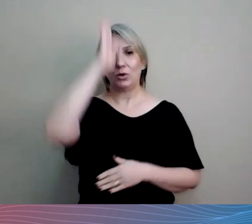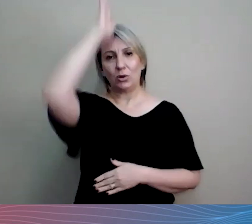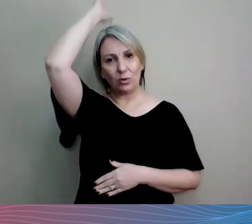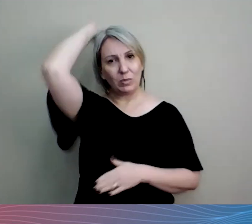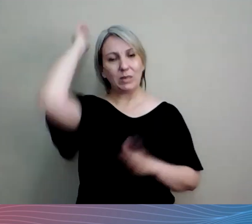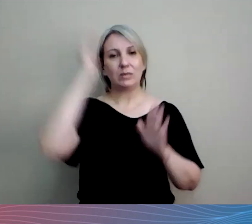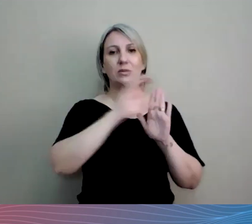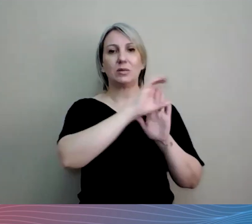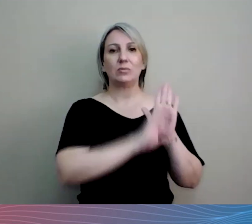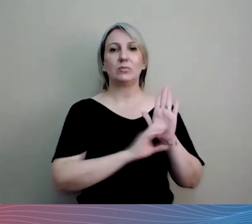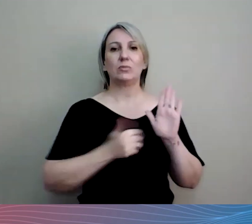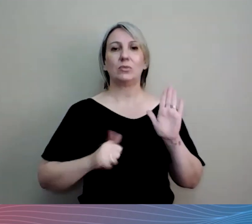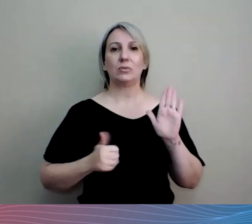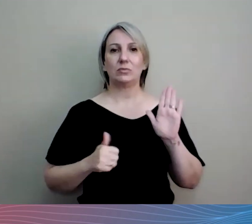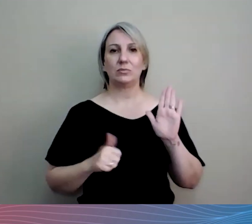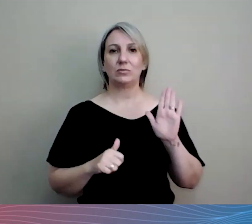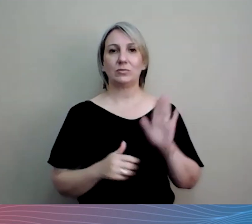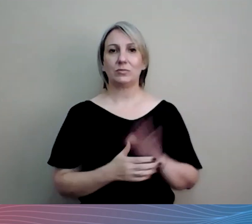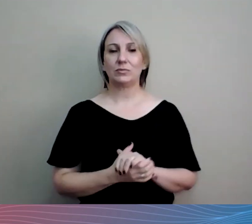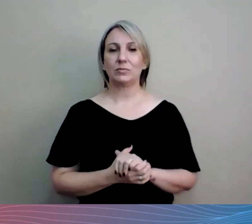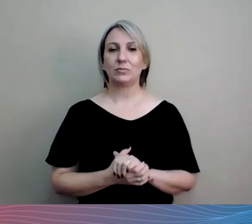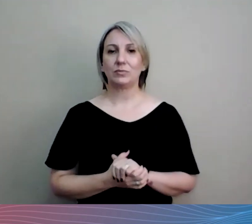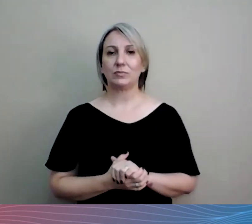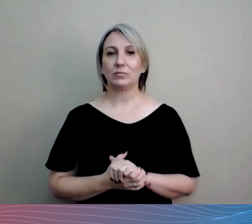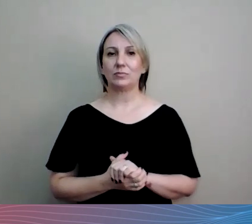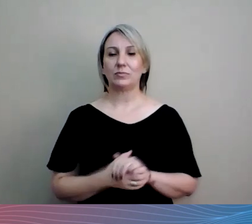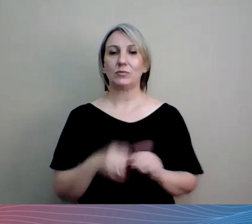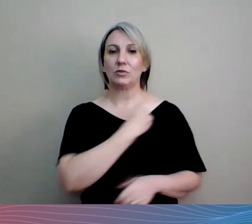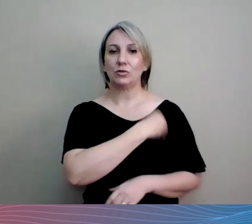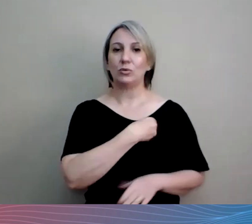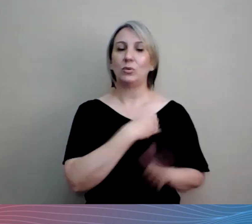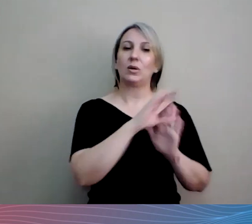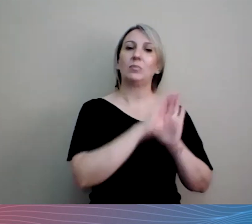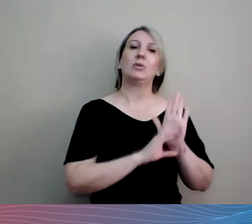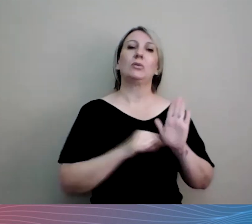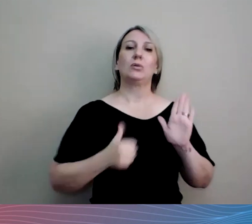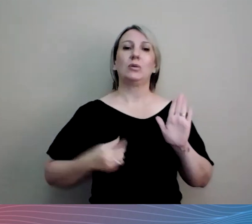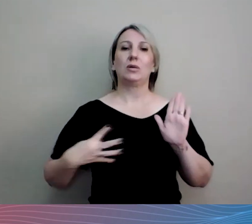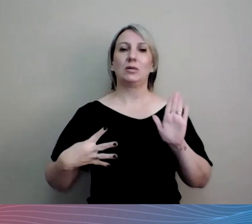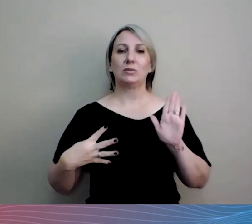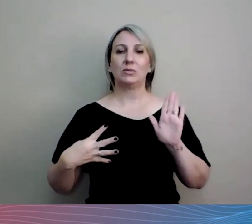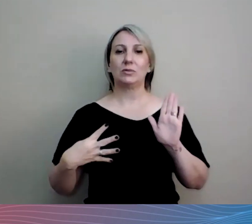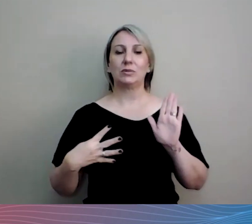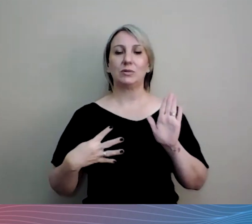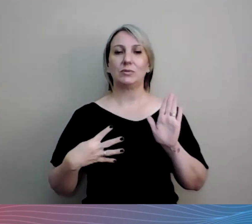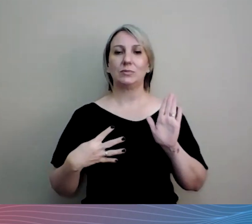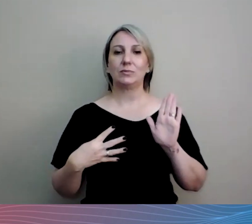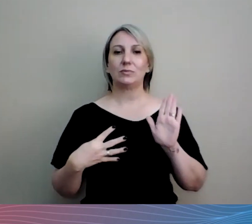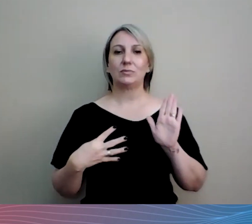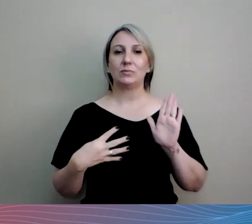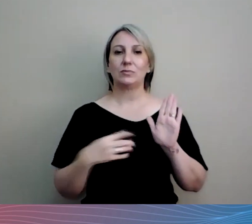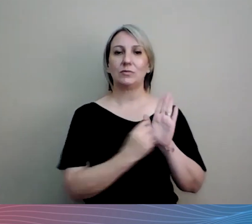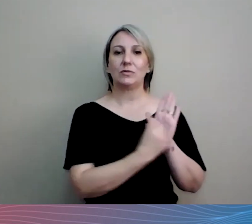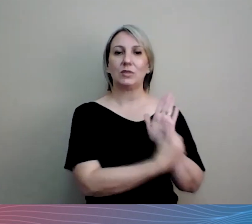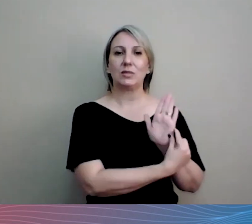já passar por cima, vamos lá. João 14, Senhor Jesus, 14,